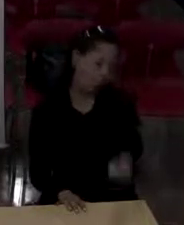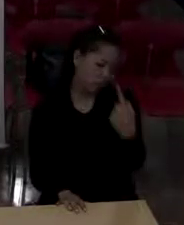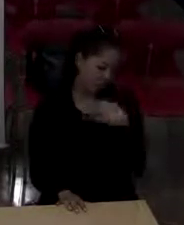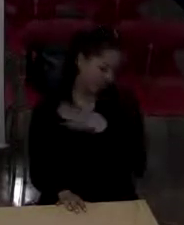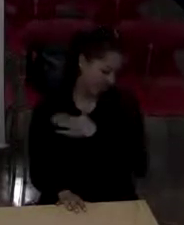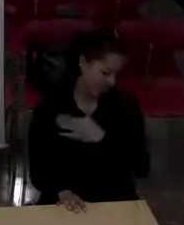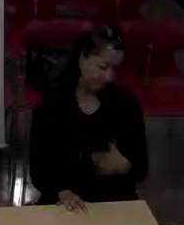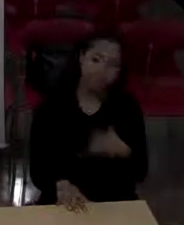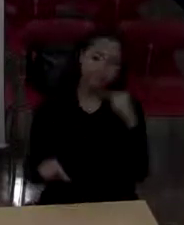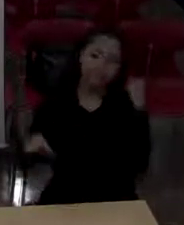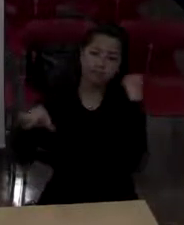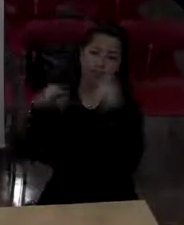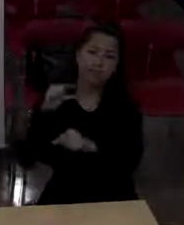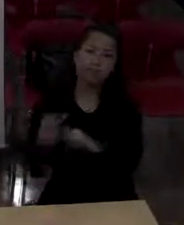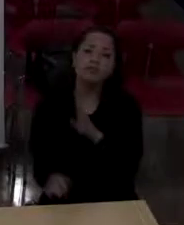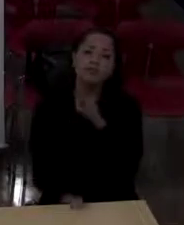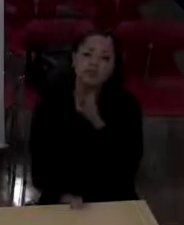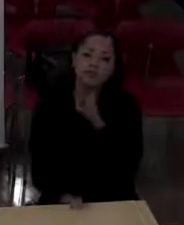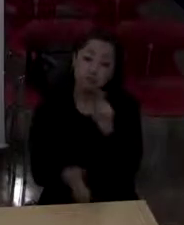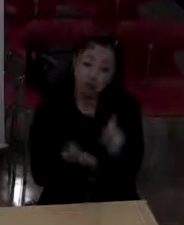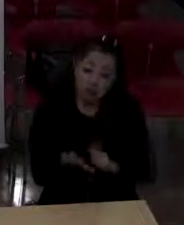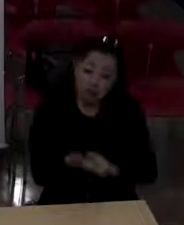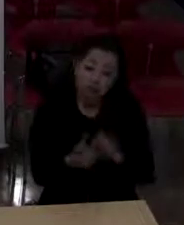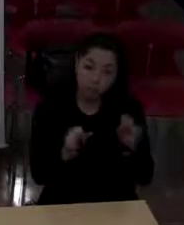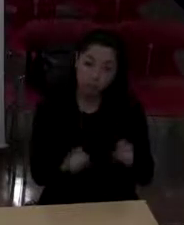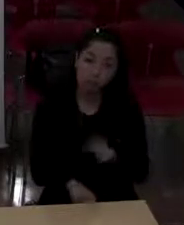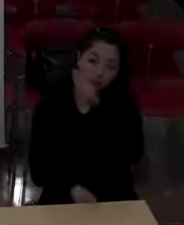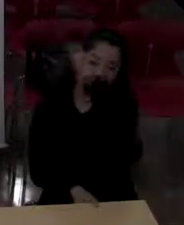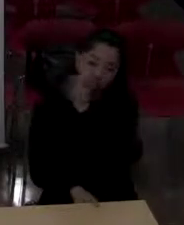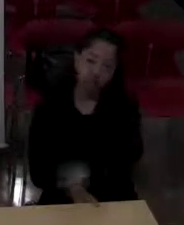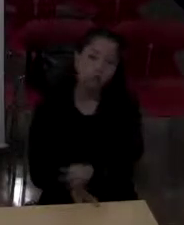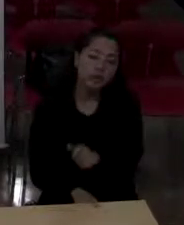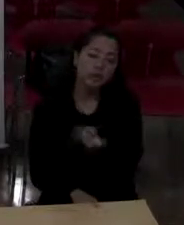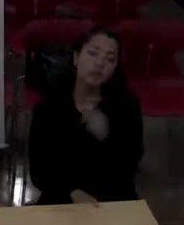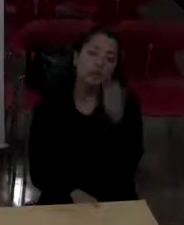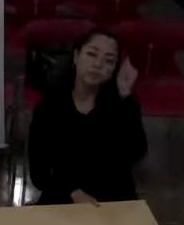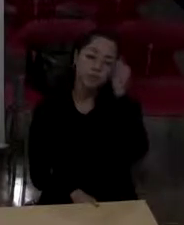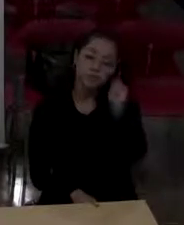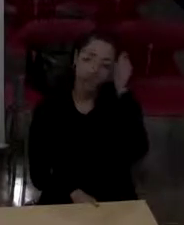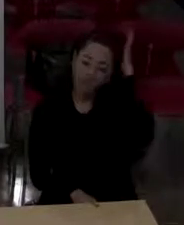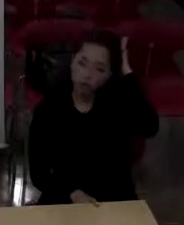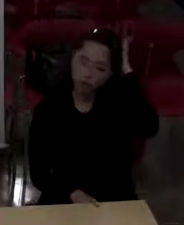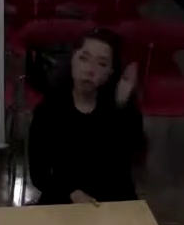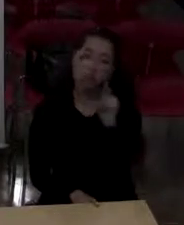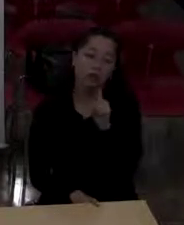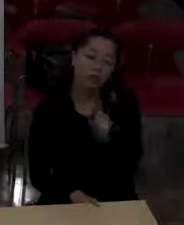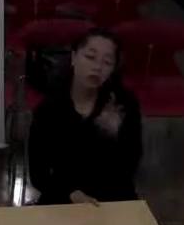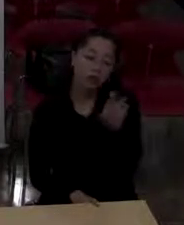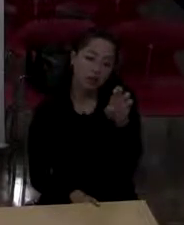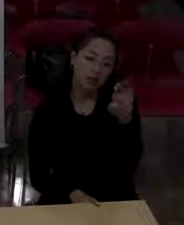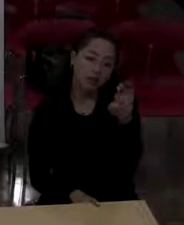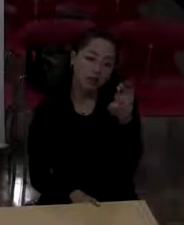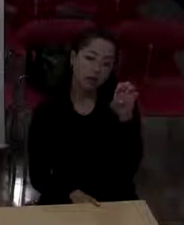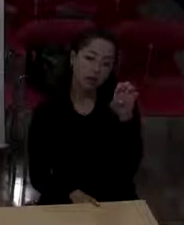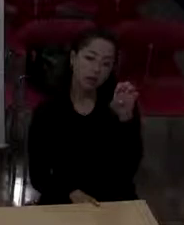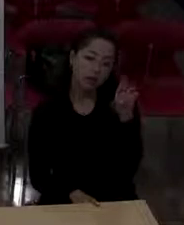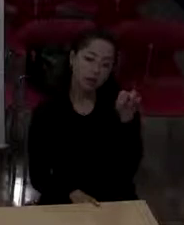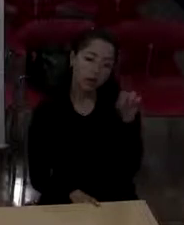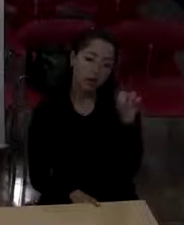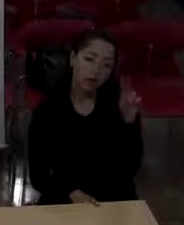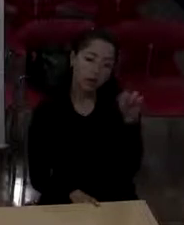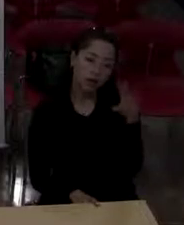doctor Fernando Duque, si quieren anotar. Al doctor Fernando Duque de la Subdirección de Promoción y